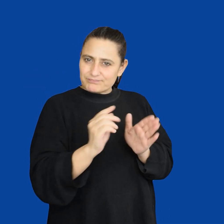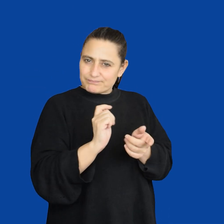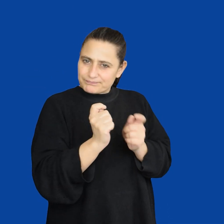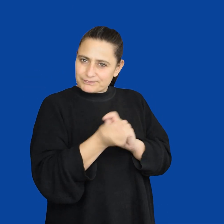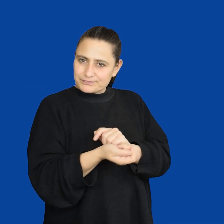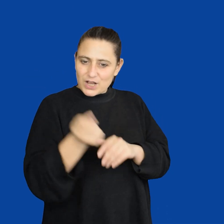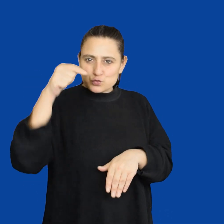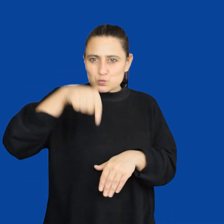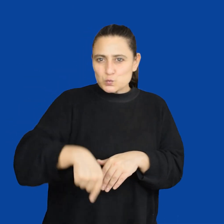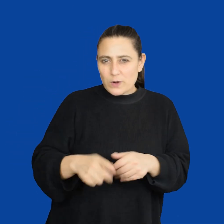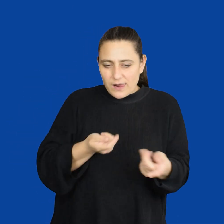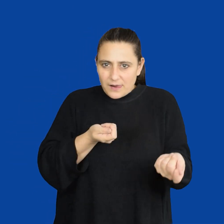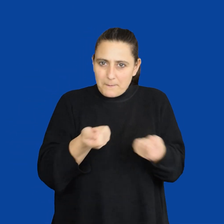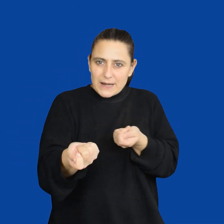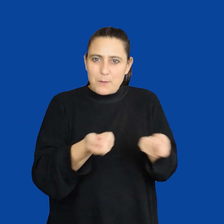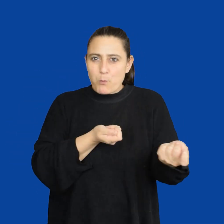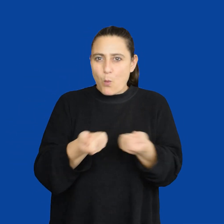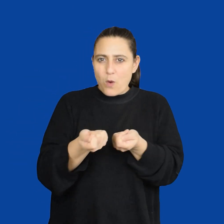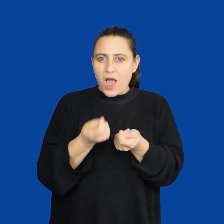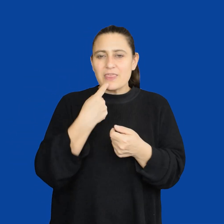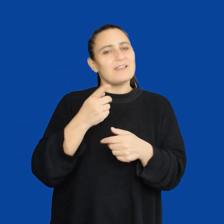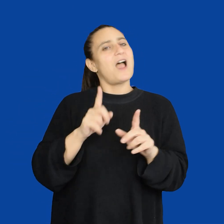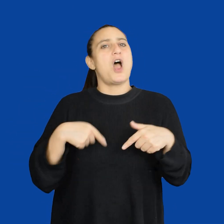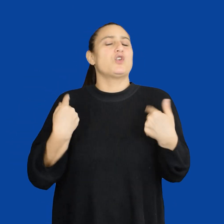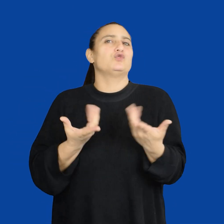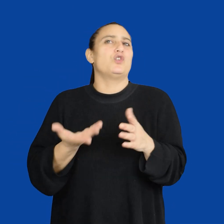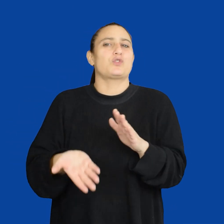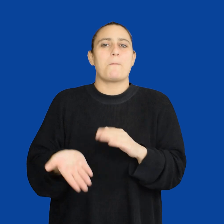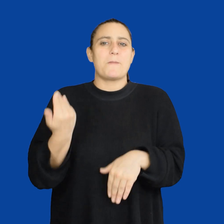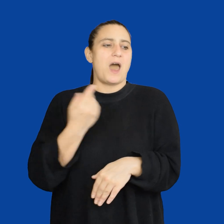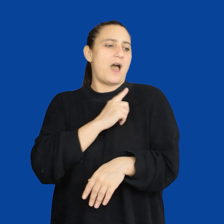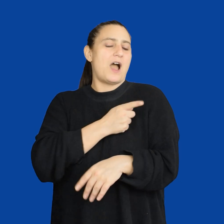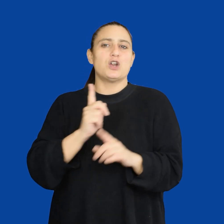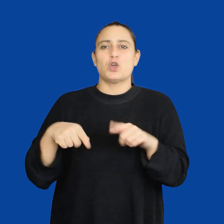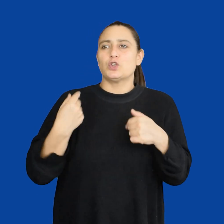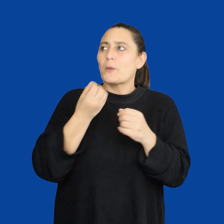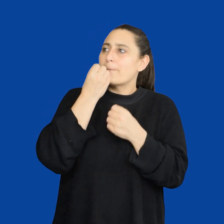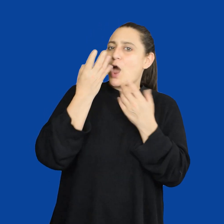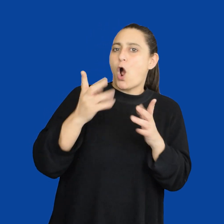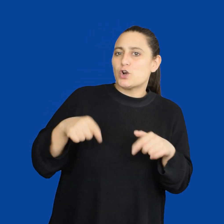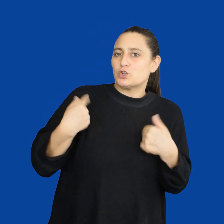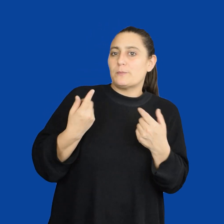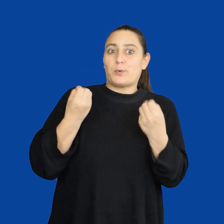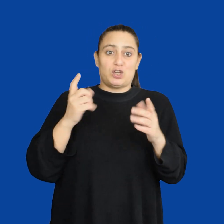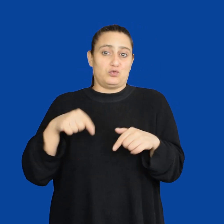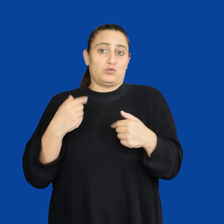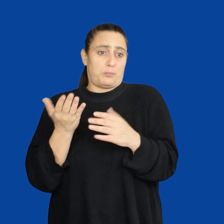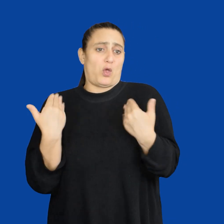sus acciones en el hemisferio sur, quienes manifestaron que su predominio, acompañado de un sinfín de